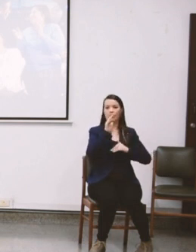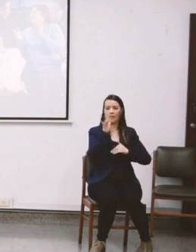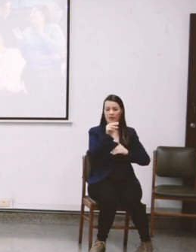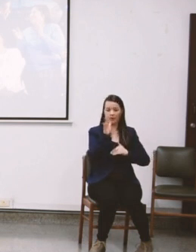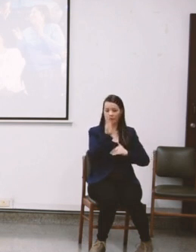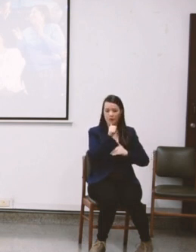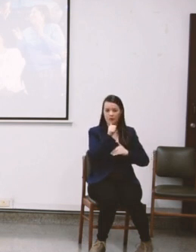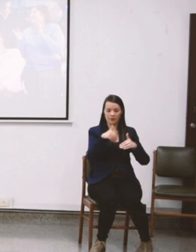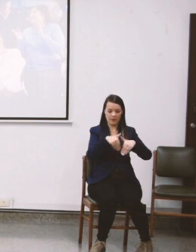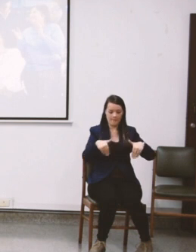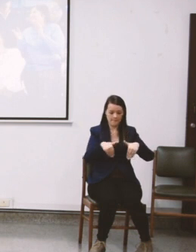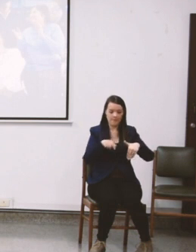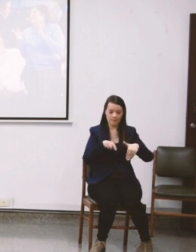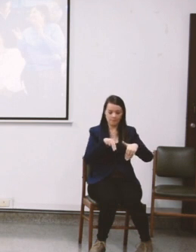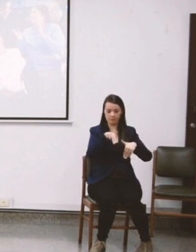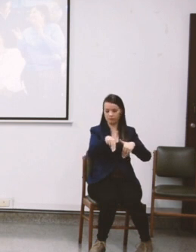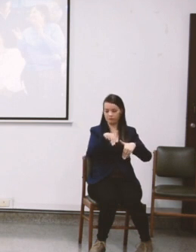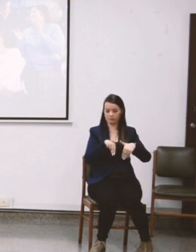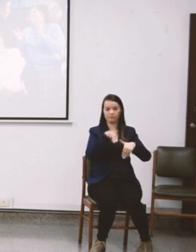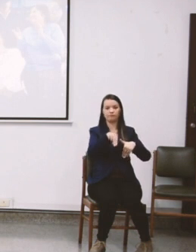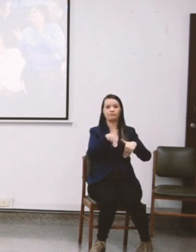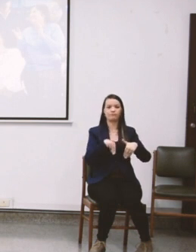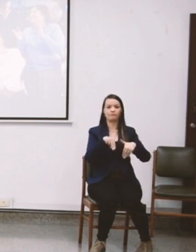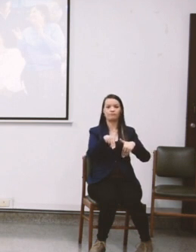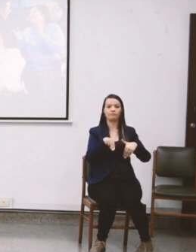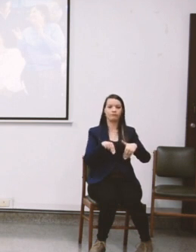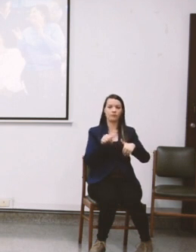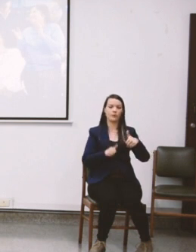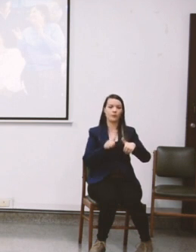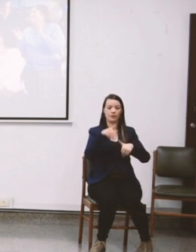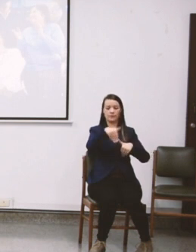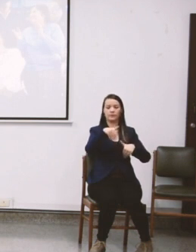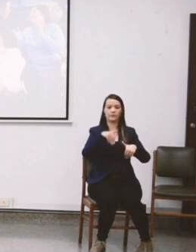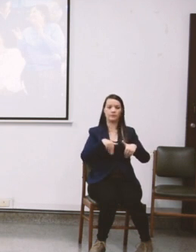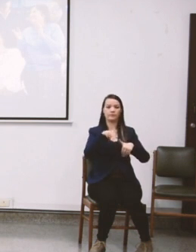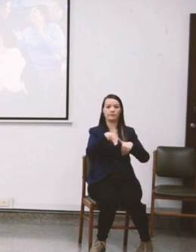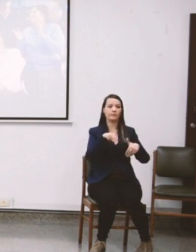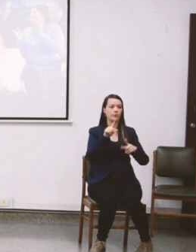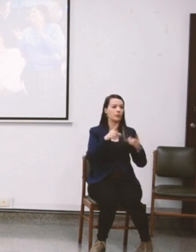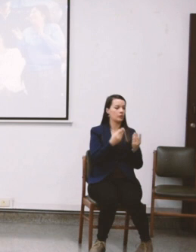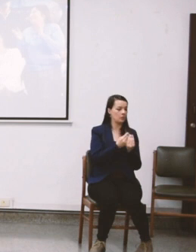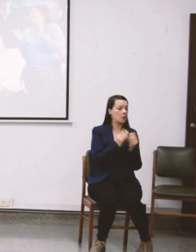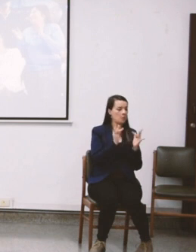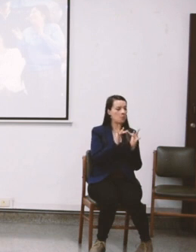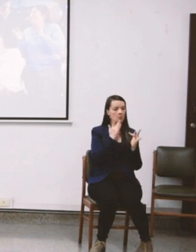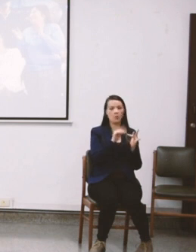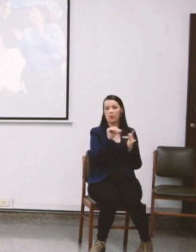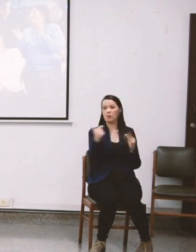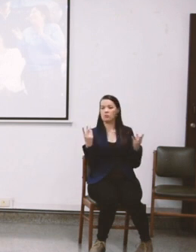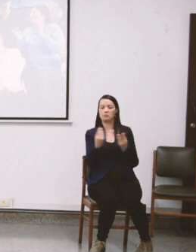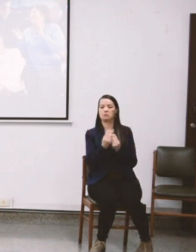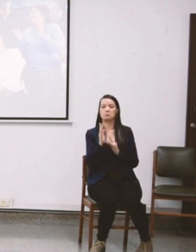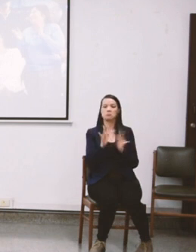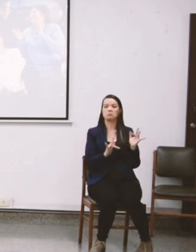y entonces creo que uno tiene que tomar un posicionamiento respecto a ciertos grupos y colectivos que también están en